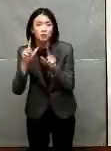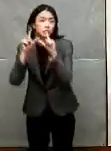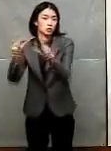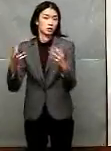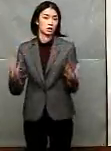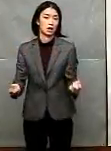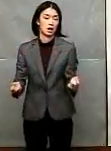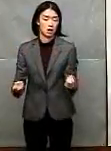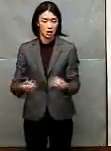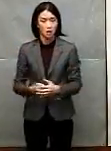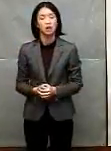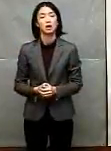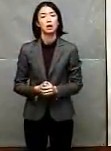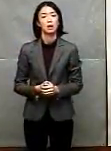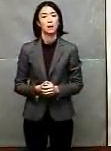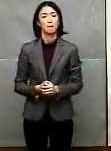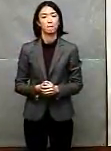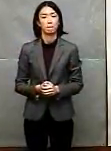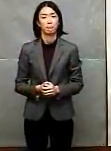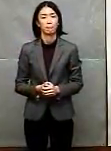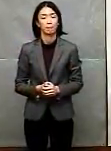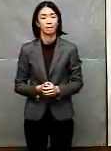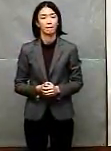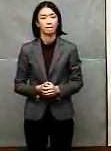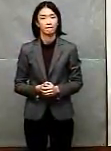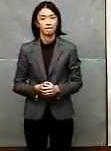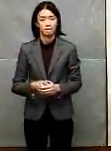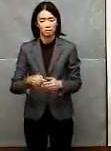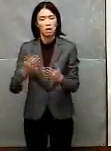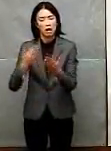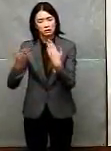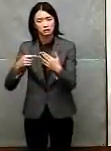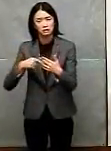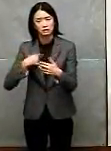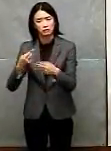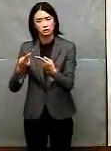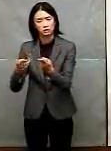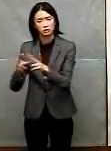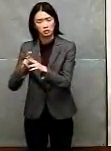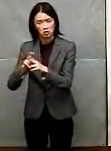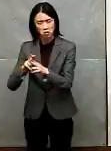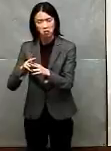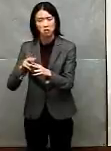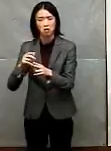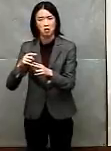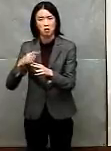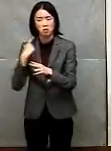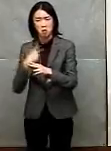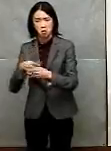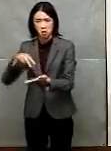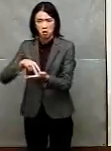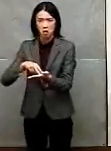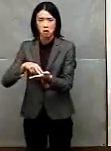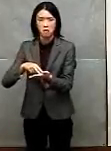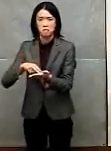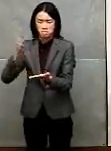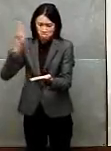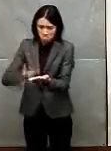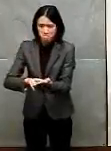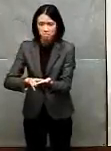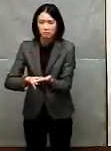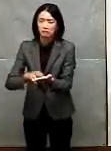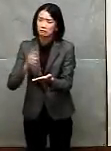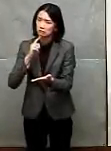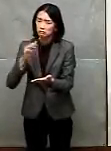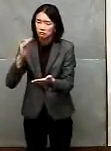のそういうふうに決定したとも特に聞いたわけではございませんし、ただ報道で承知をし